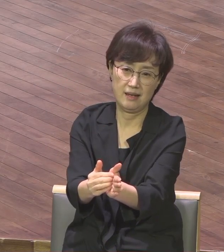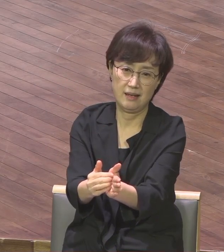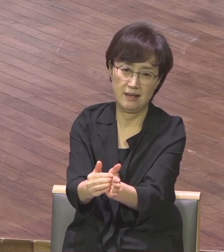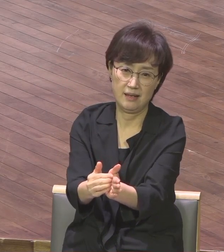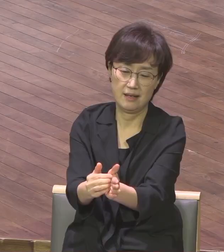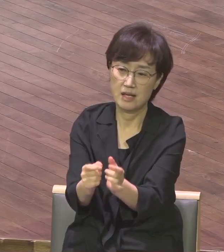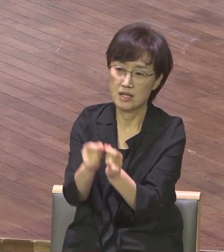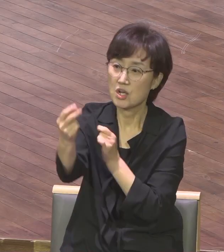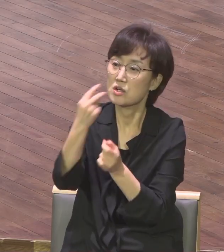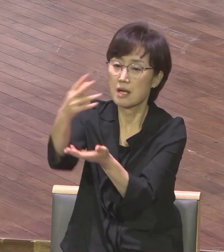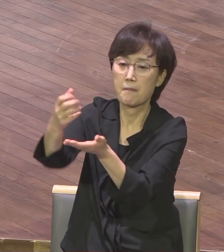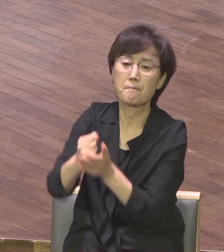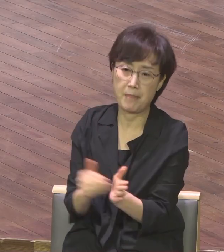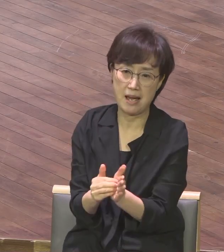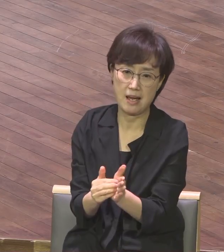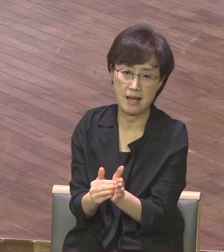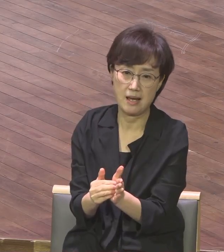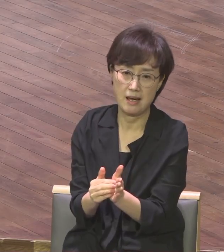영생을 얻어버렸어요.